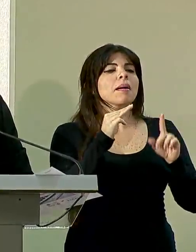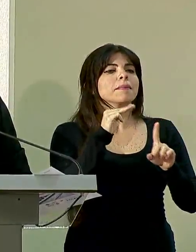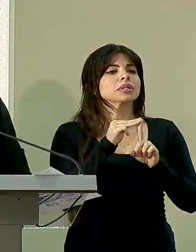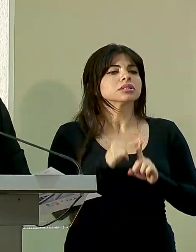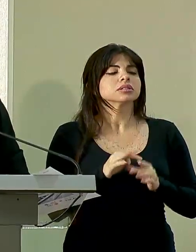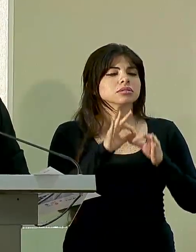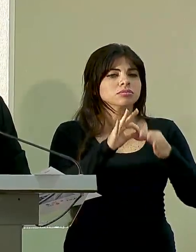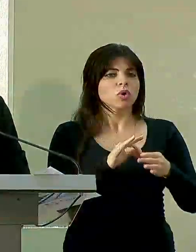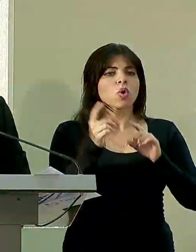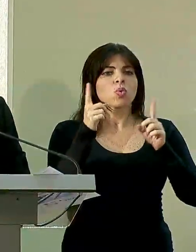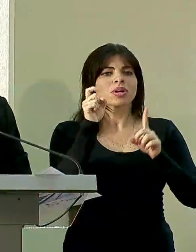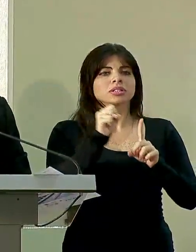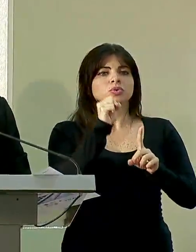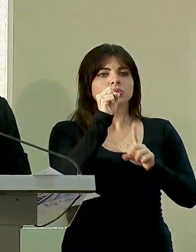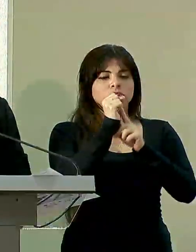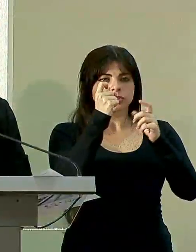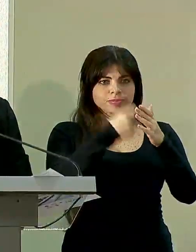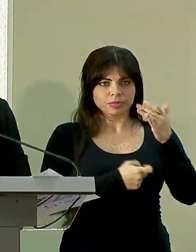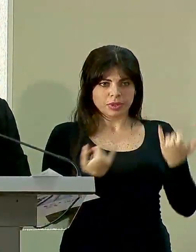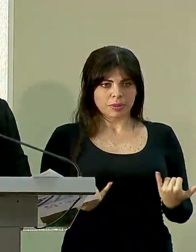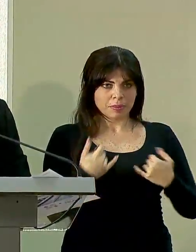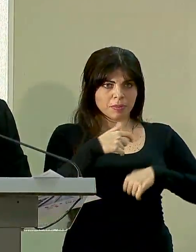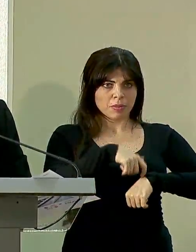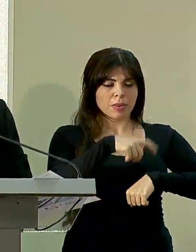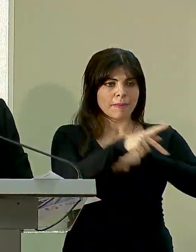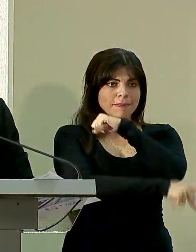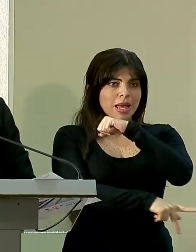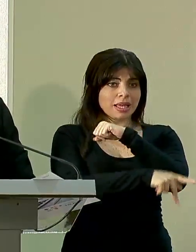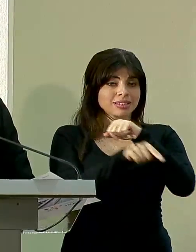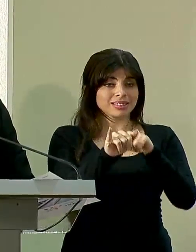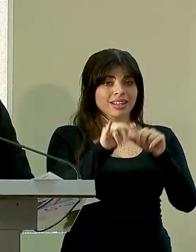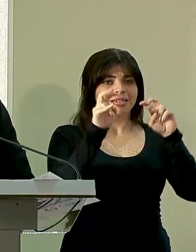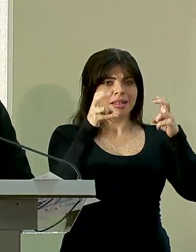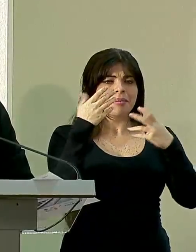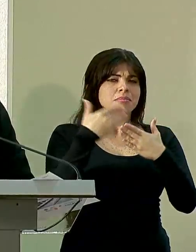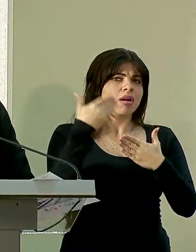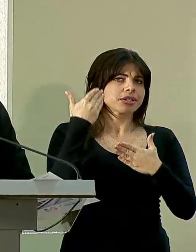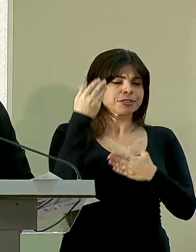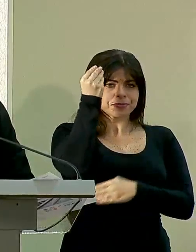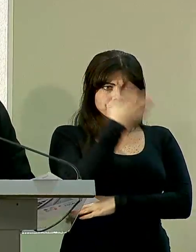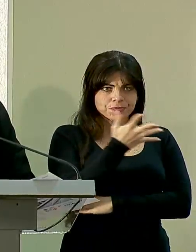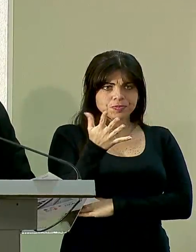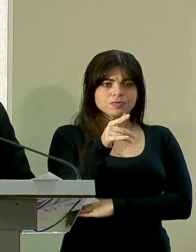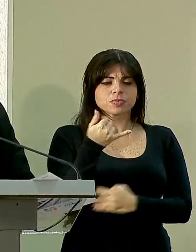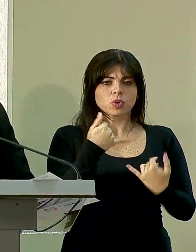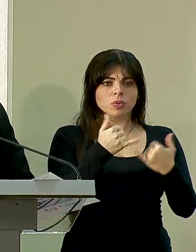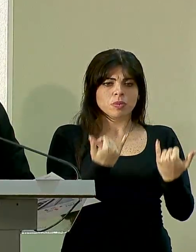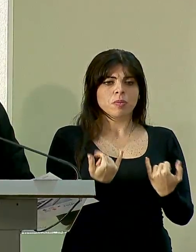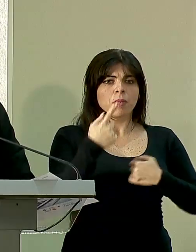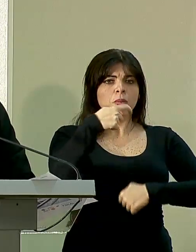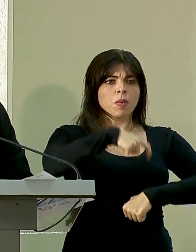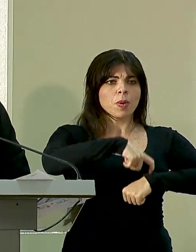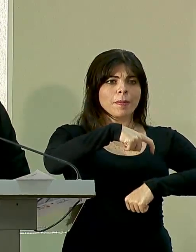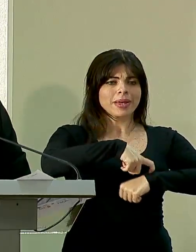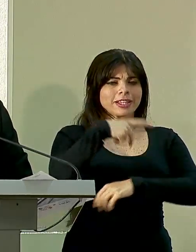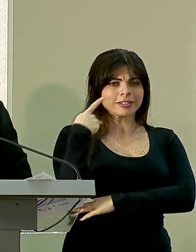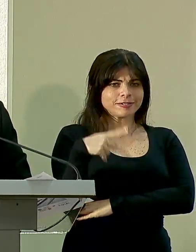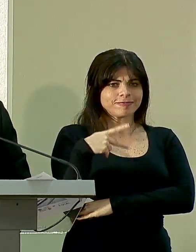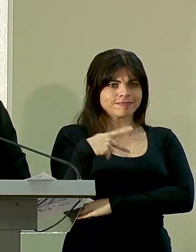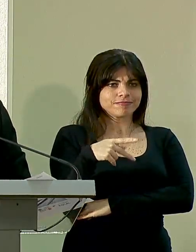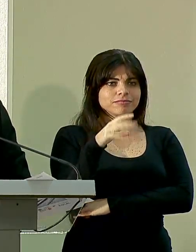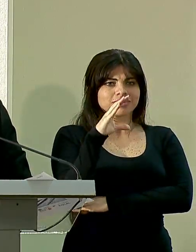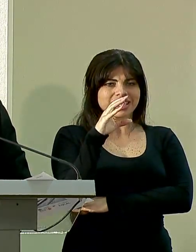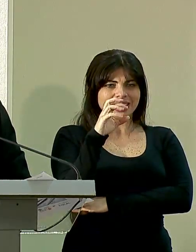la situación fiscal del país, misma que nosotros hemos venido indicando, se encuentra en una fase crítica,